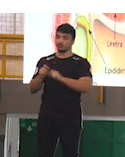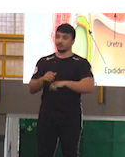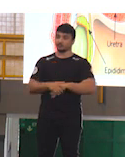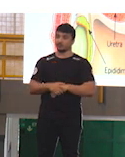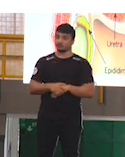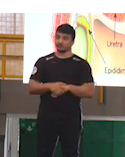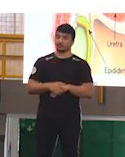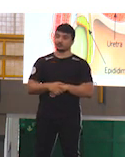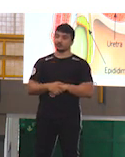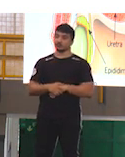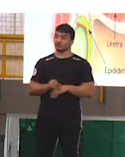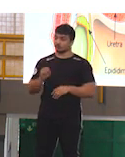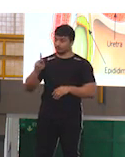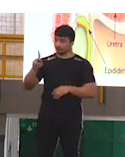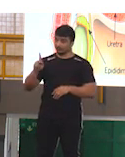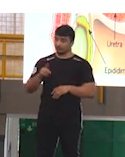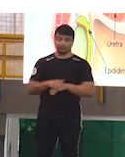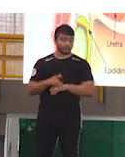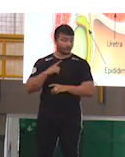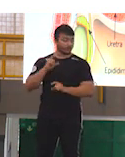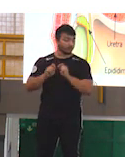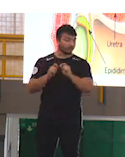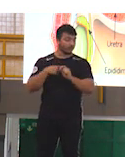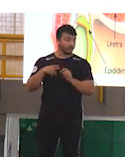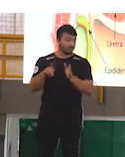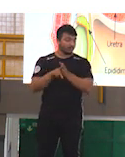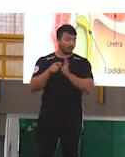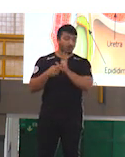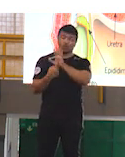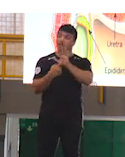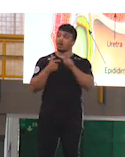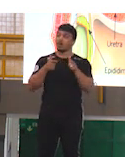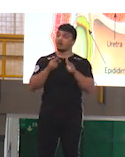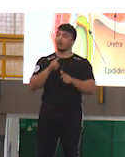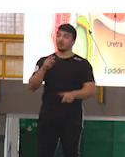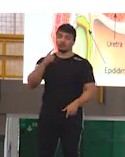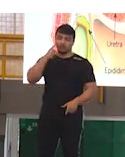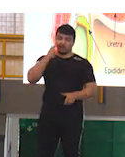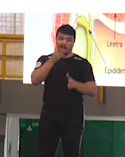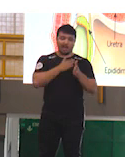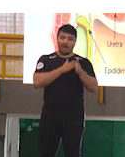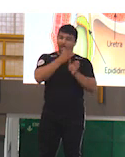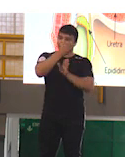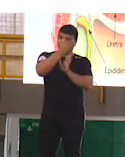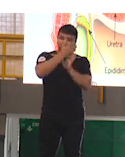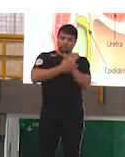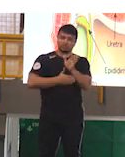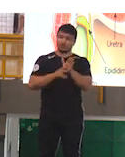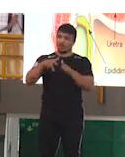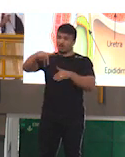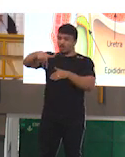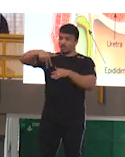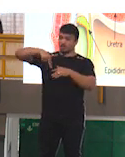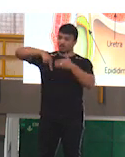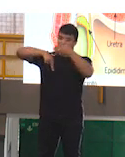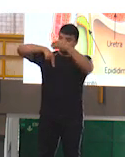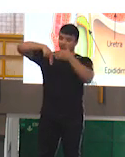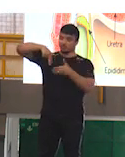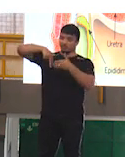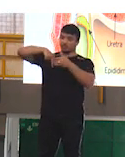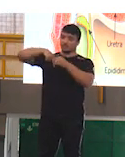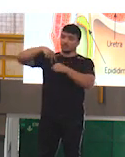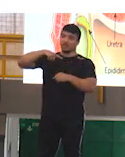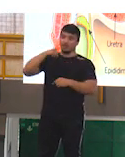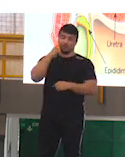quantidade, ok? Então você vê isso aí, chama-se quem? Esse corte anatômico é o corte da